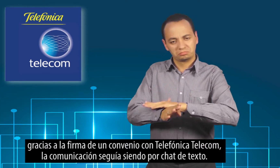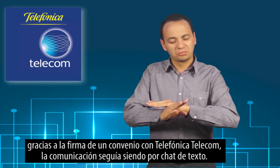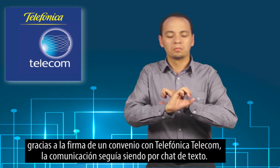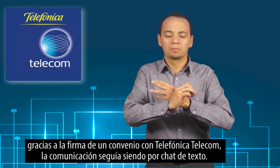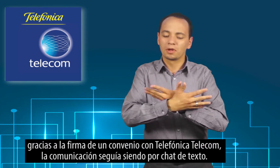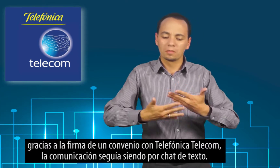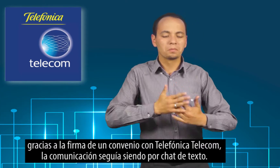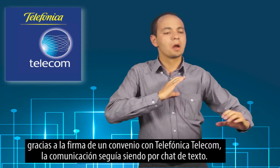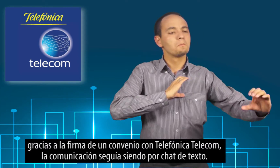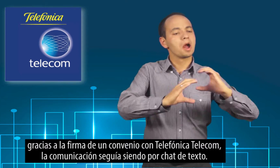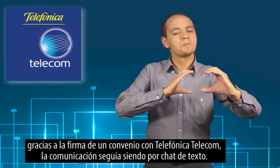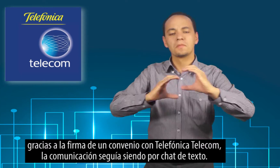seguía siendo por chat de texto.